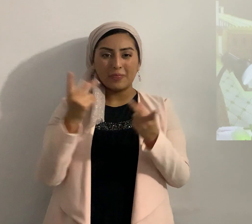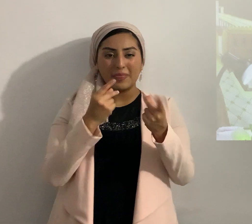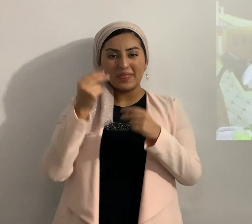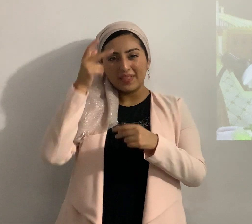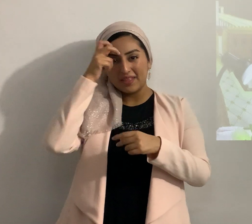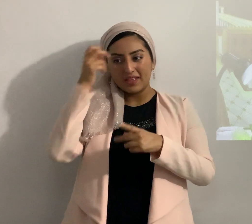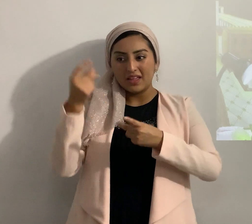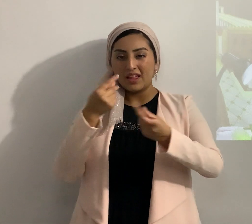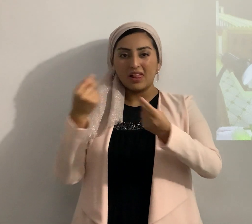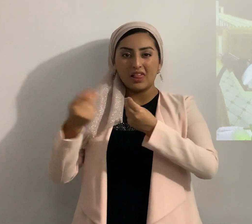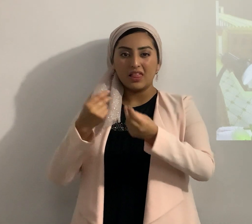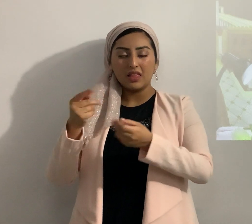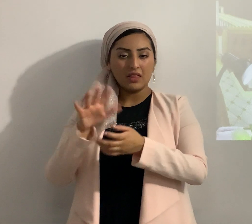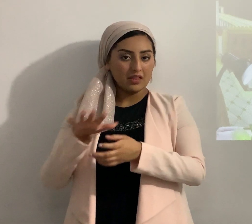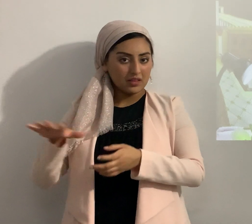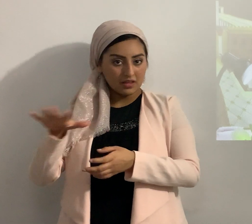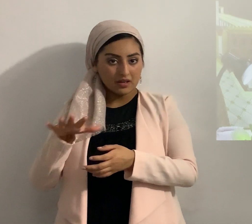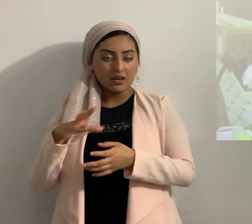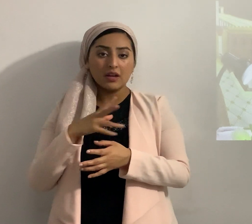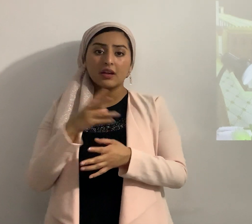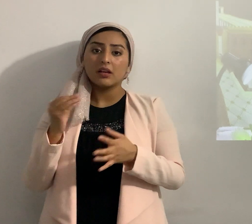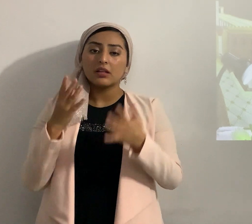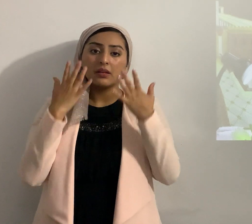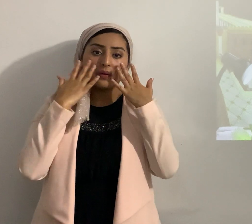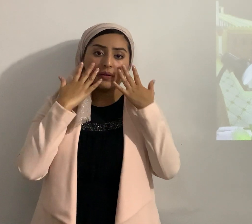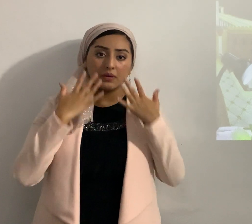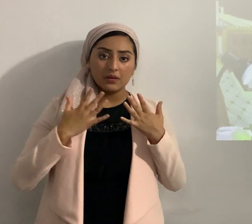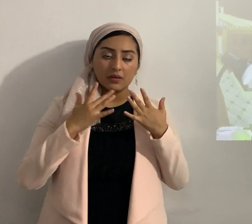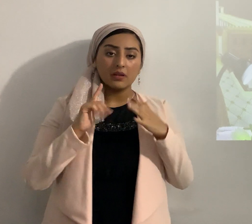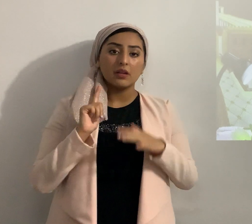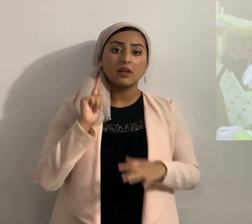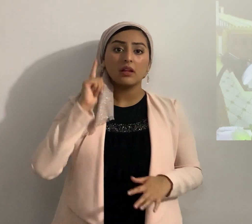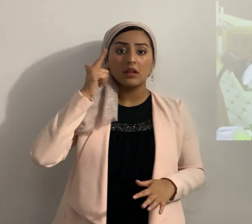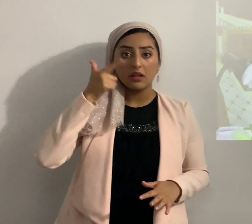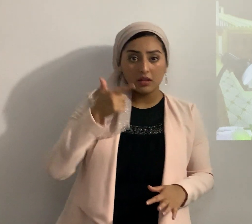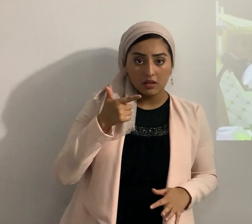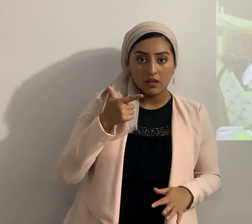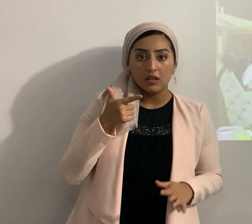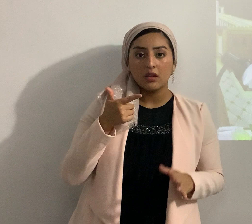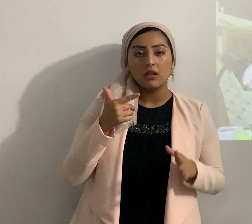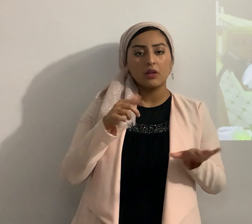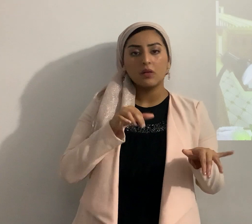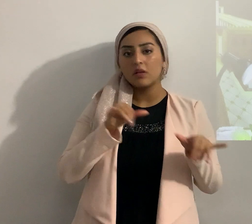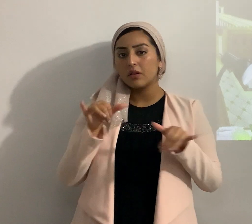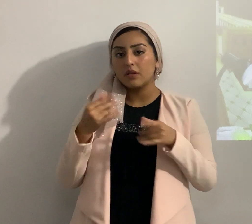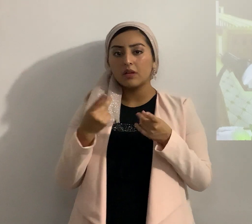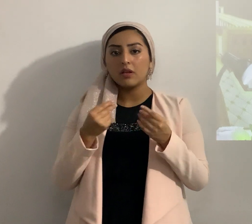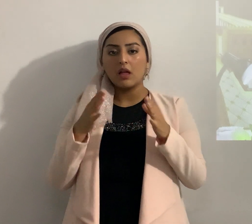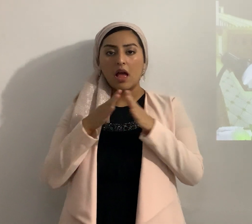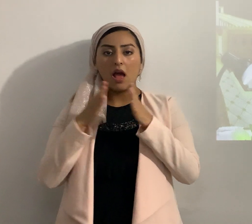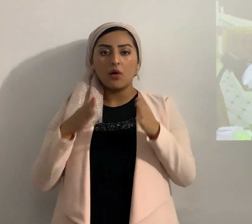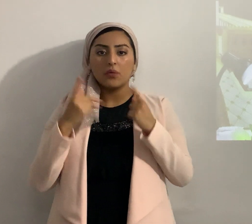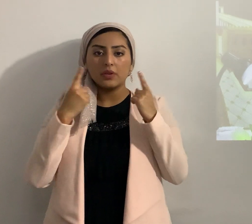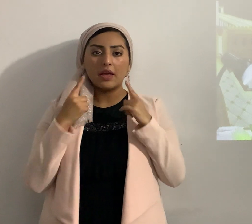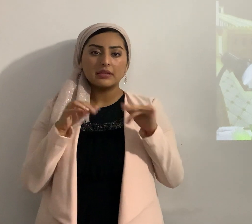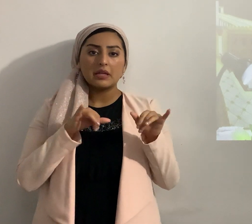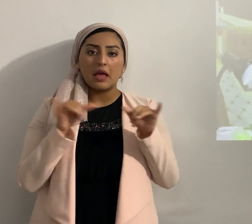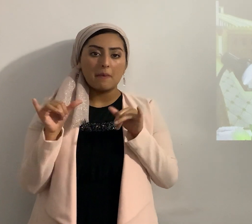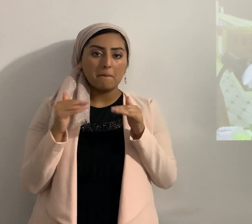y desgraciadamente después lo hizo la casa de Judá entonces vamos